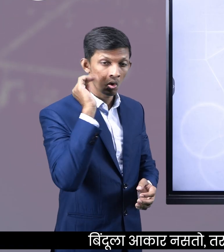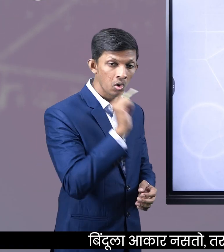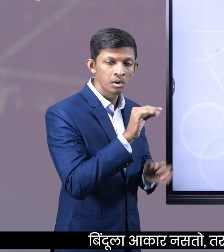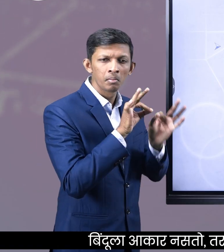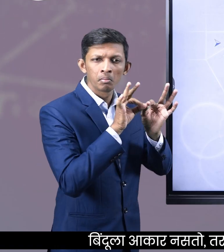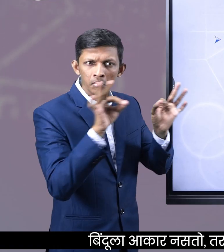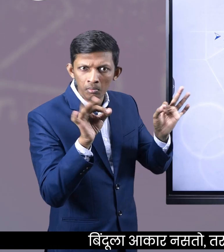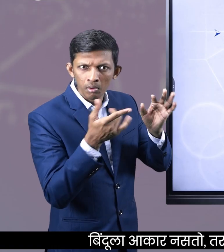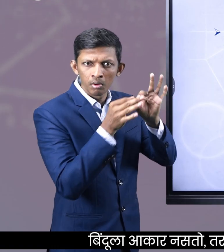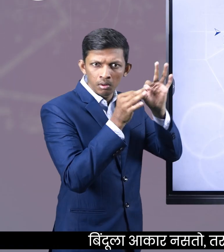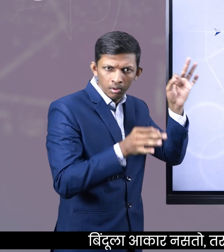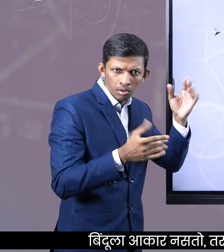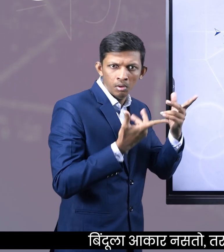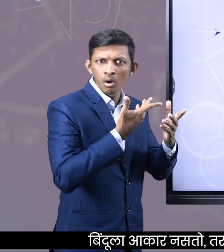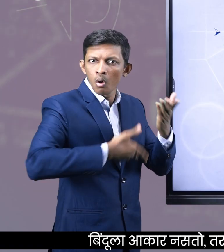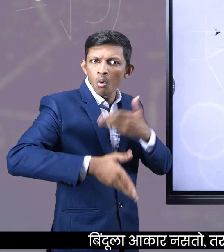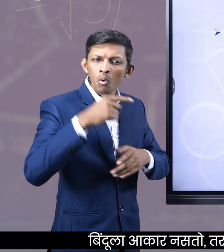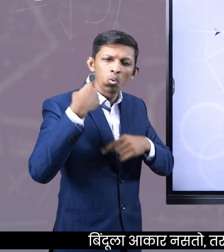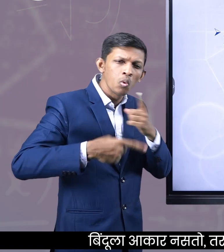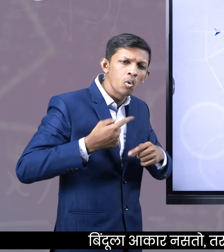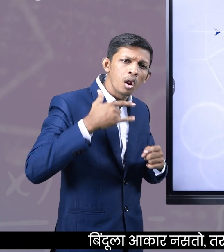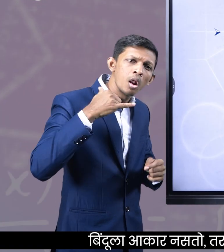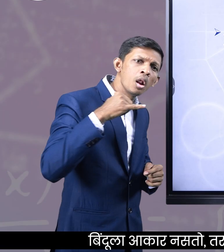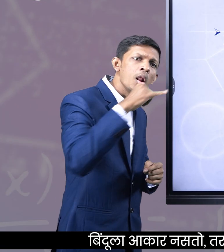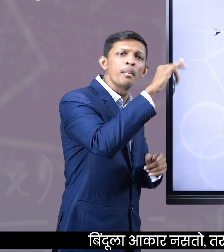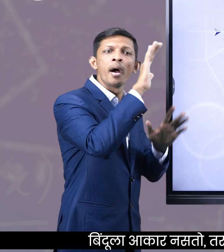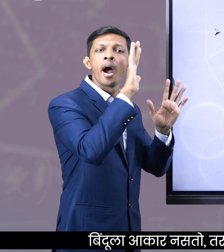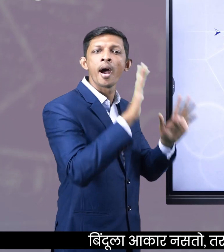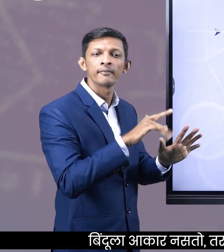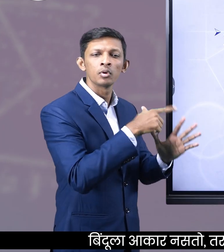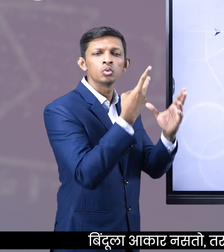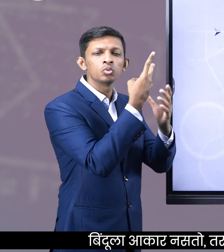बिंदूला आकार नसतो तर रेषा दोन्ही दिशेने न थांबता कायमची पुढे जाते.